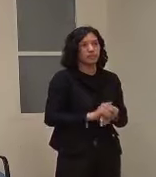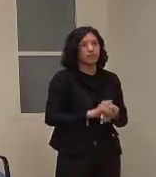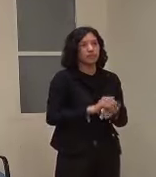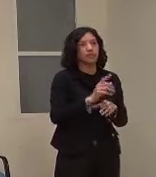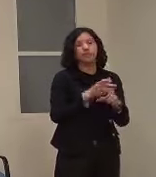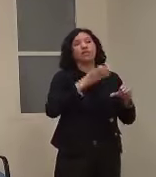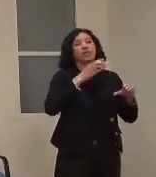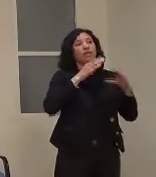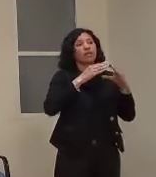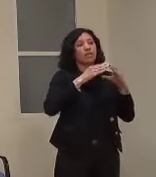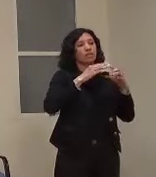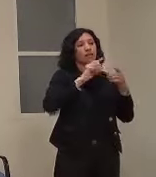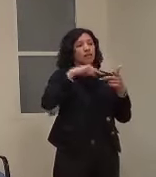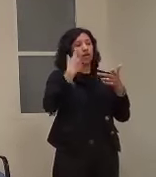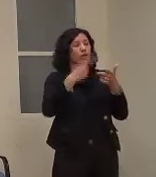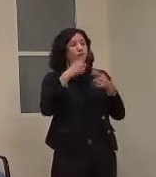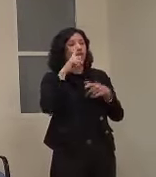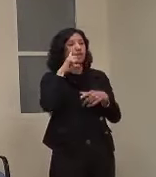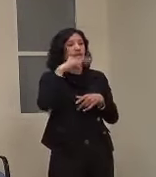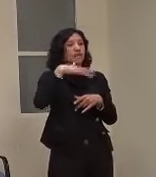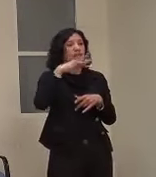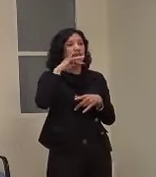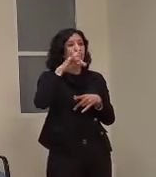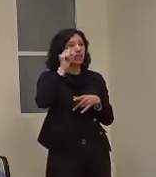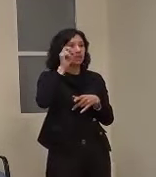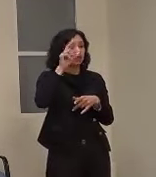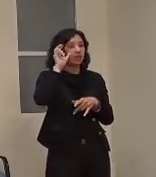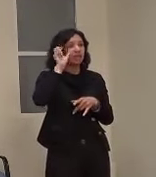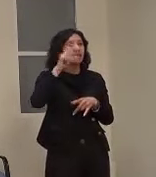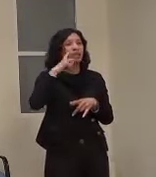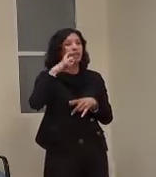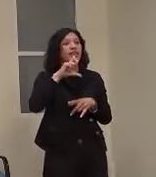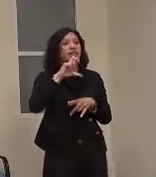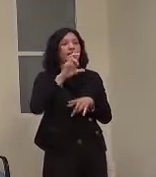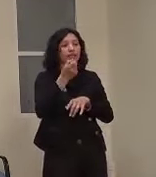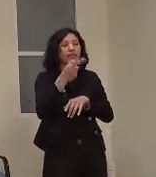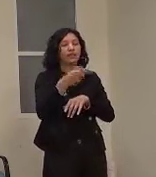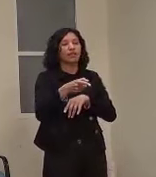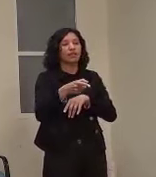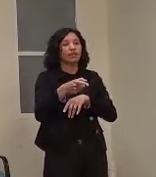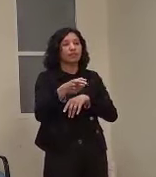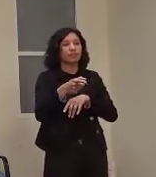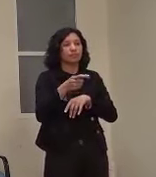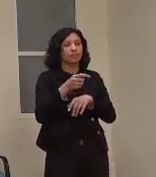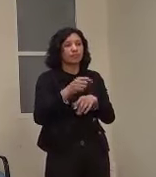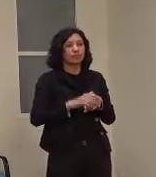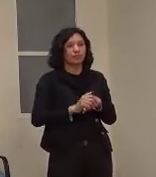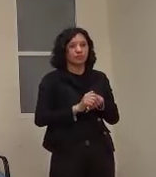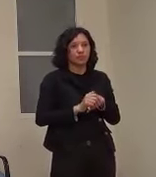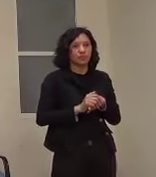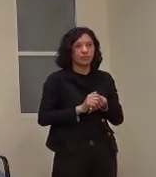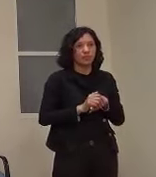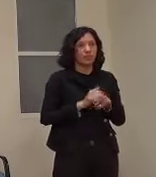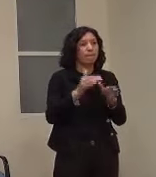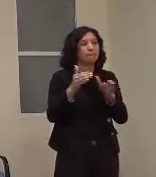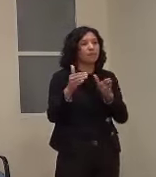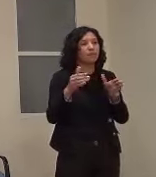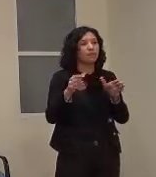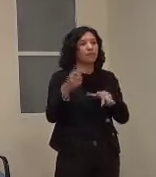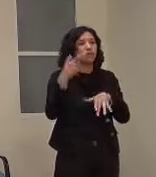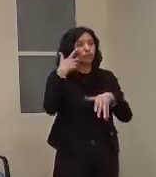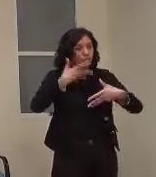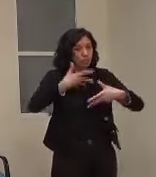indirecta cuáles son los que al menos ahora